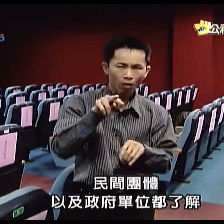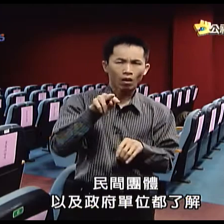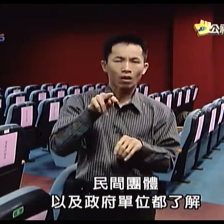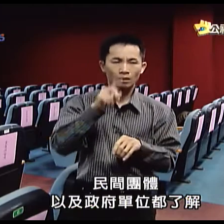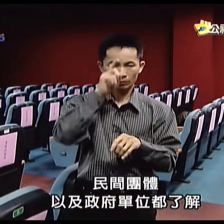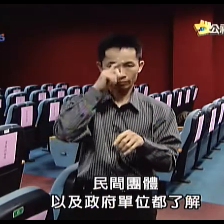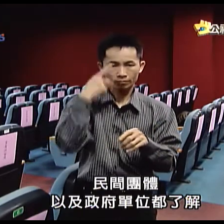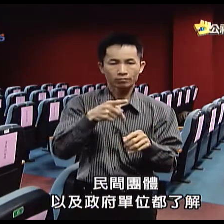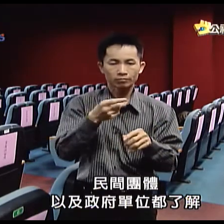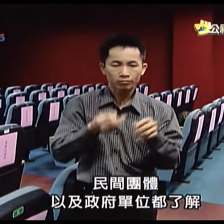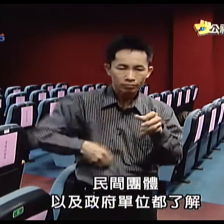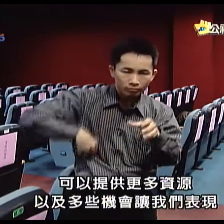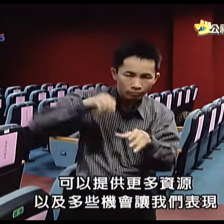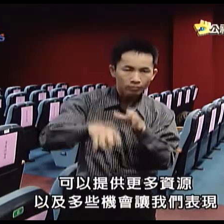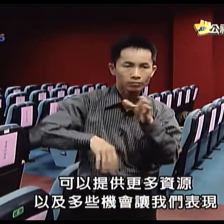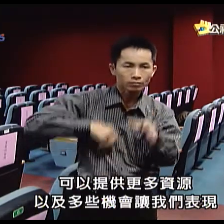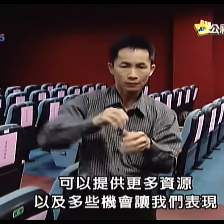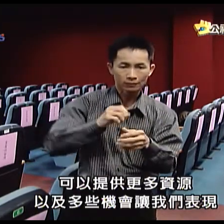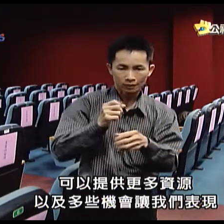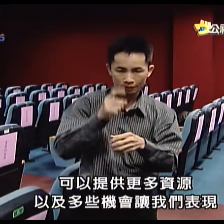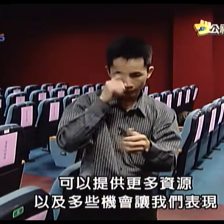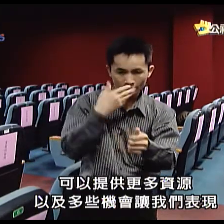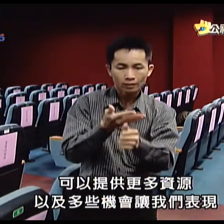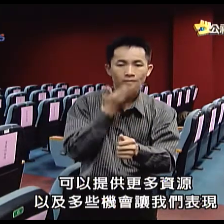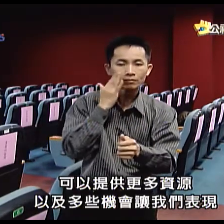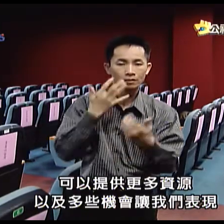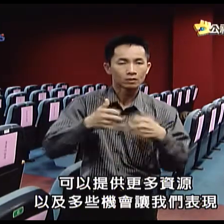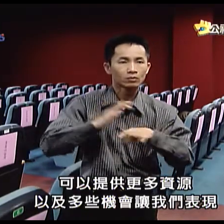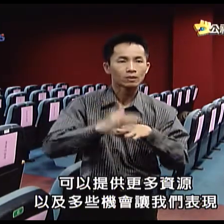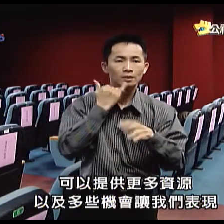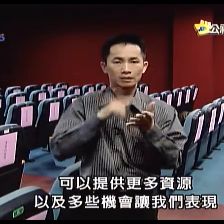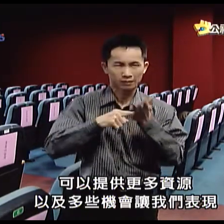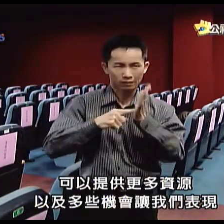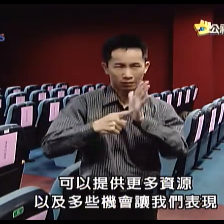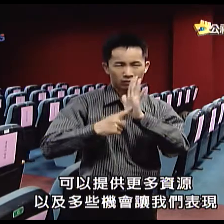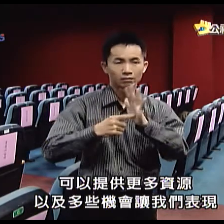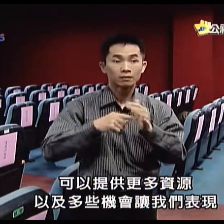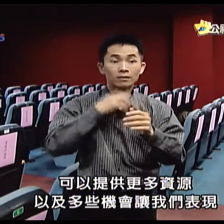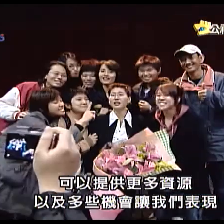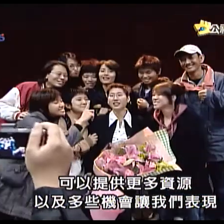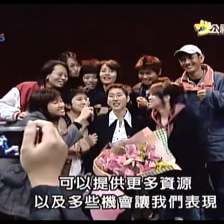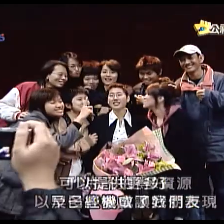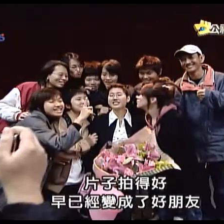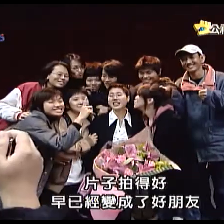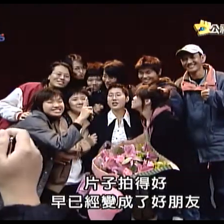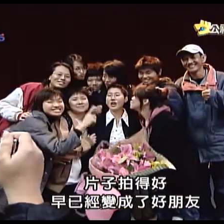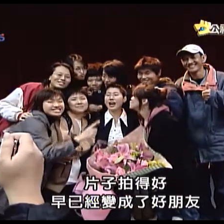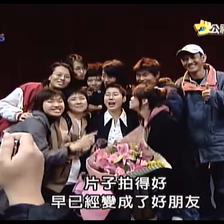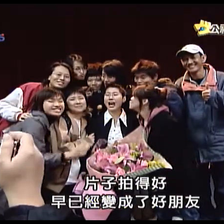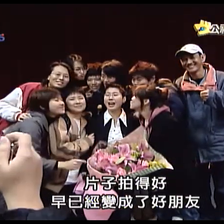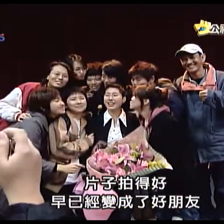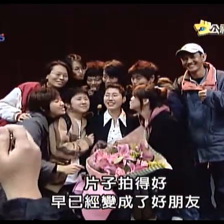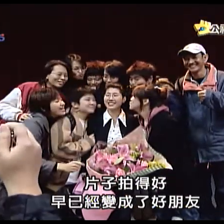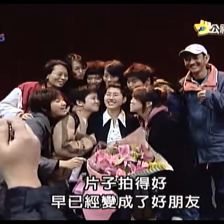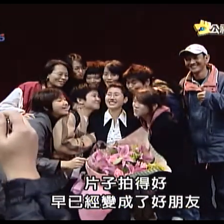政府单位都了解，可以提供更多资源以及更多机会让我们来表现。 片子拍得好，早已经